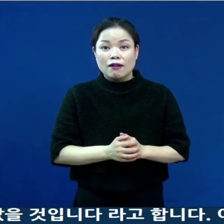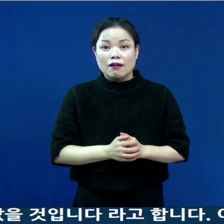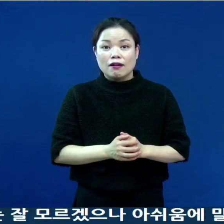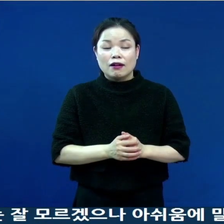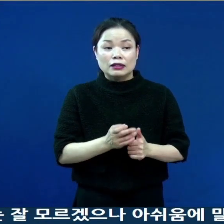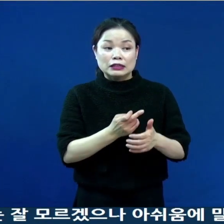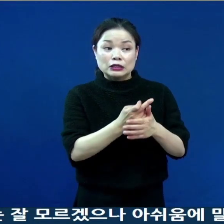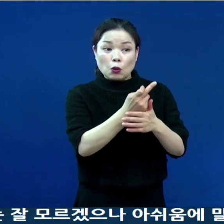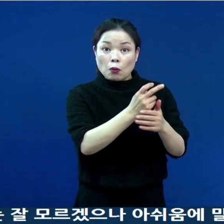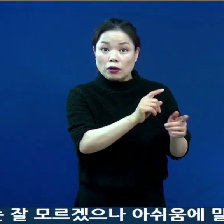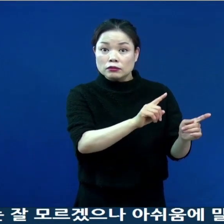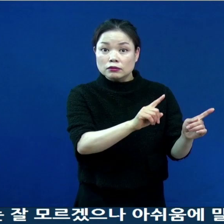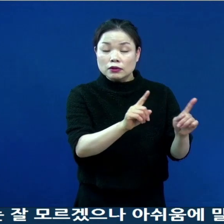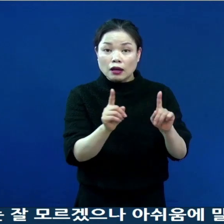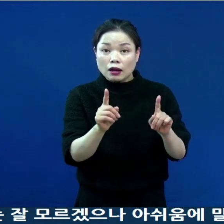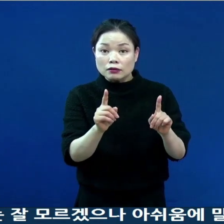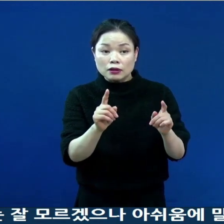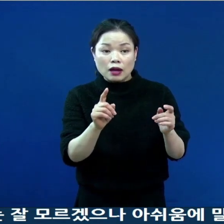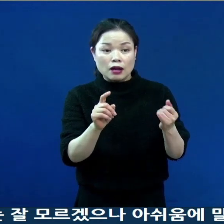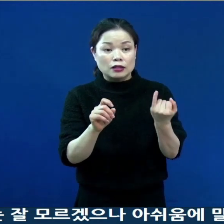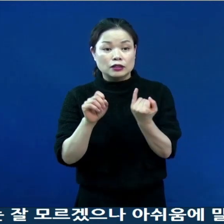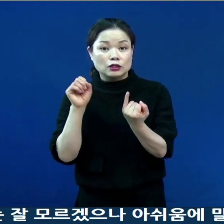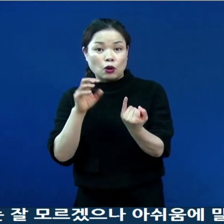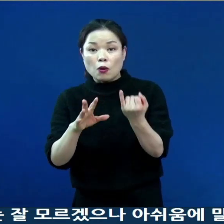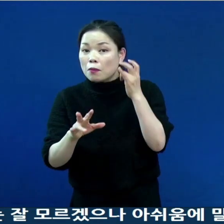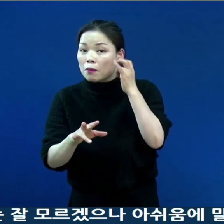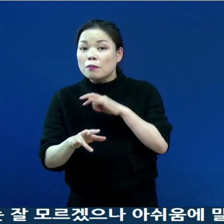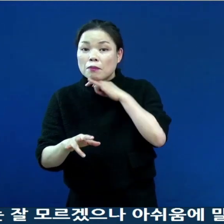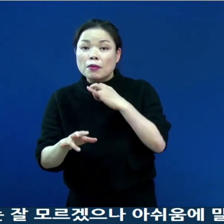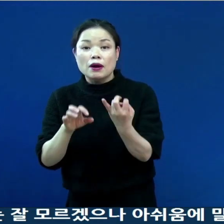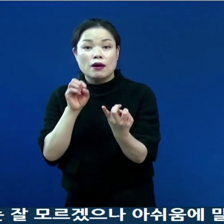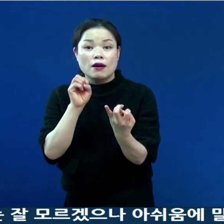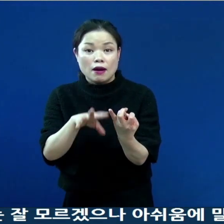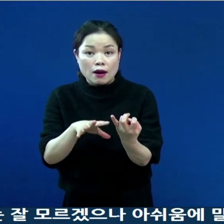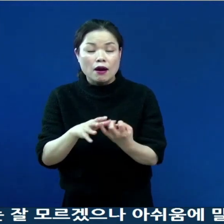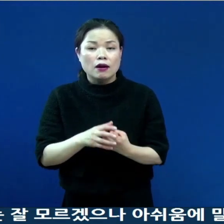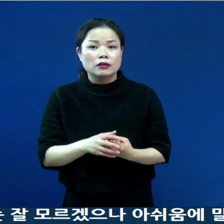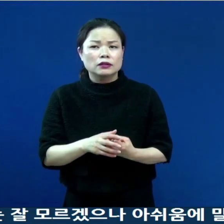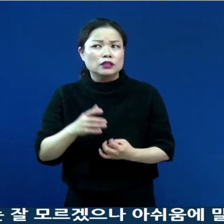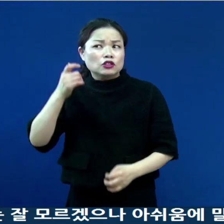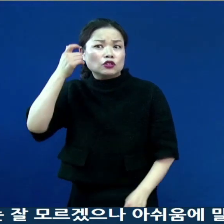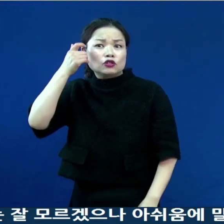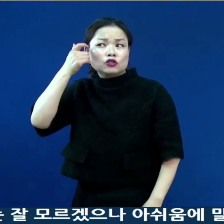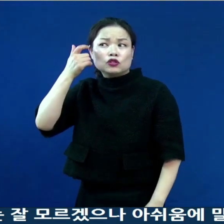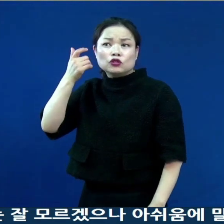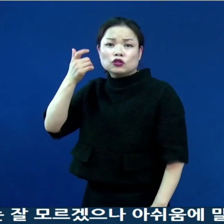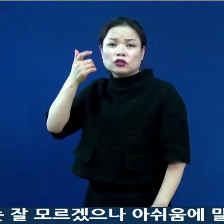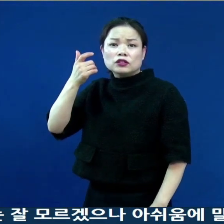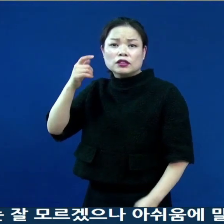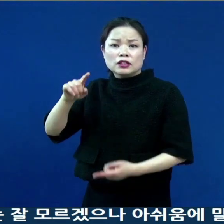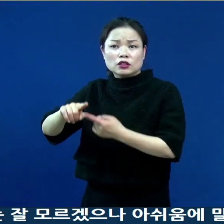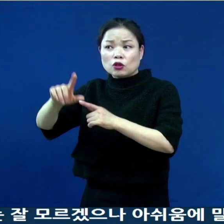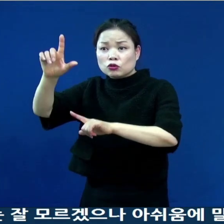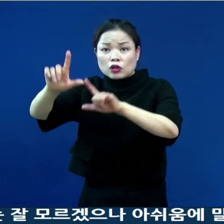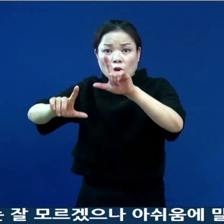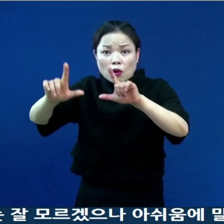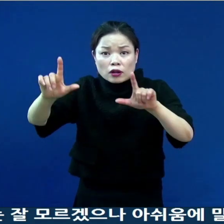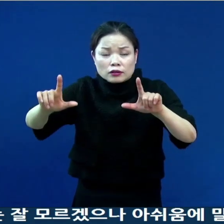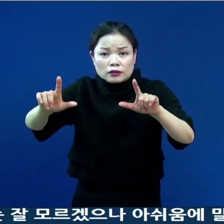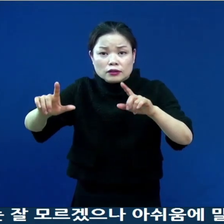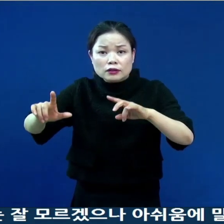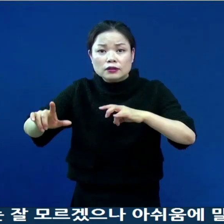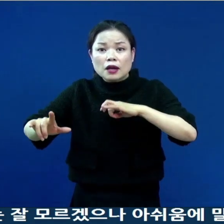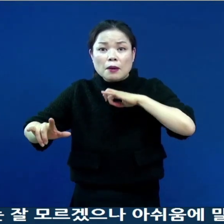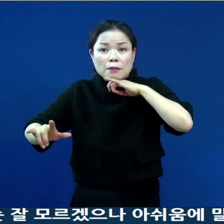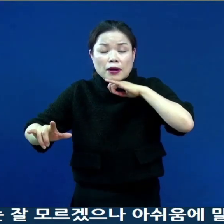내 오라비가 살았다 얘기하면서 이 질문에 대해서, 이 선언에 대해서